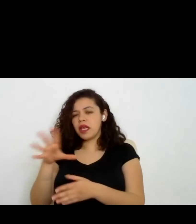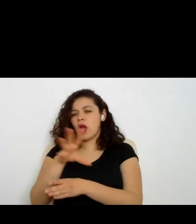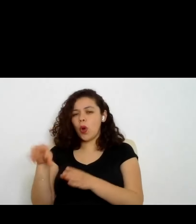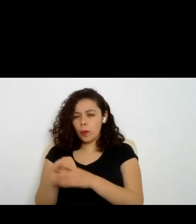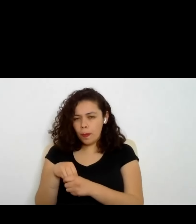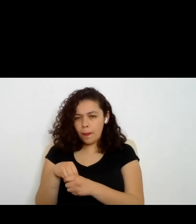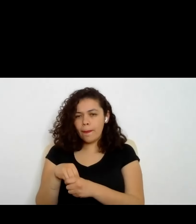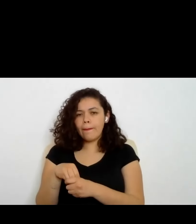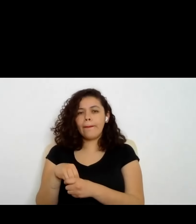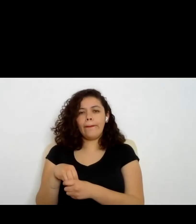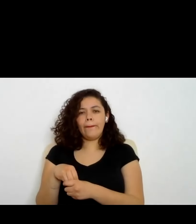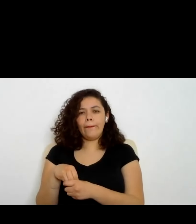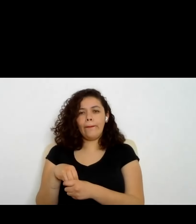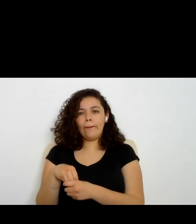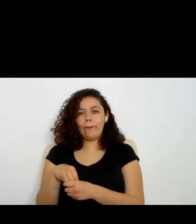y que entonces